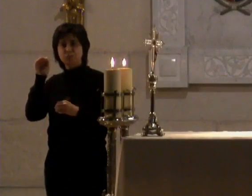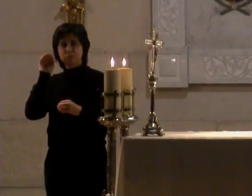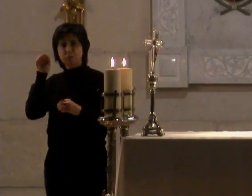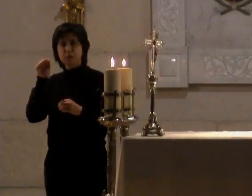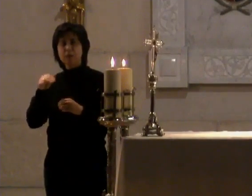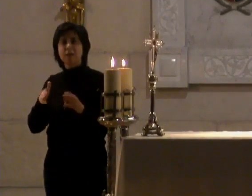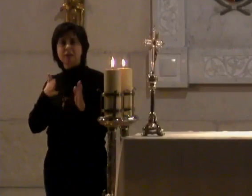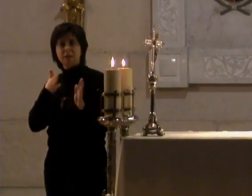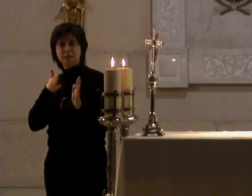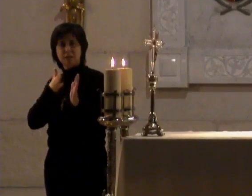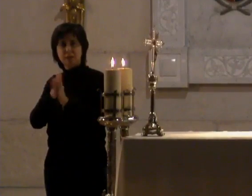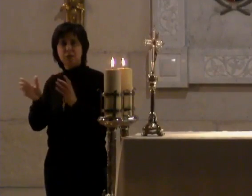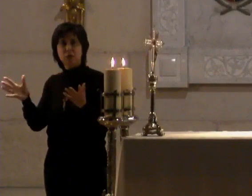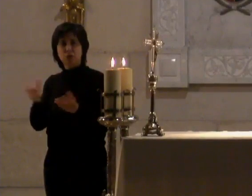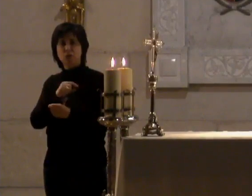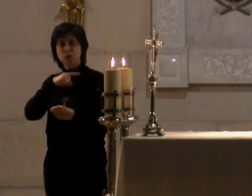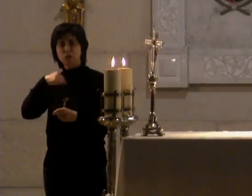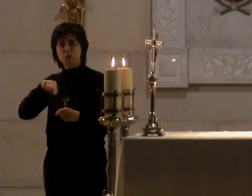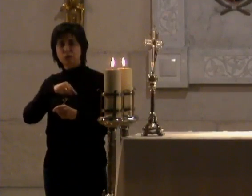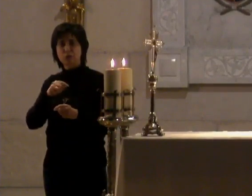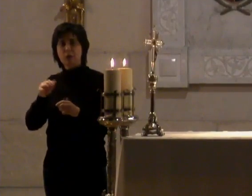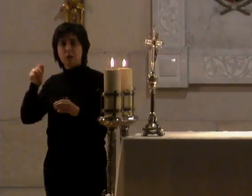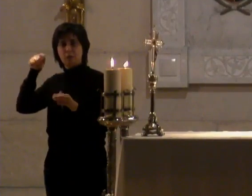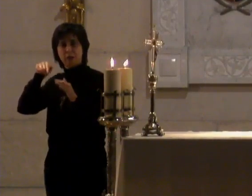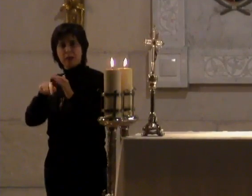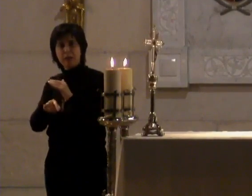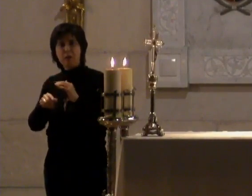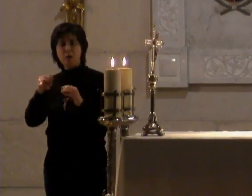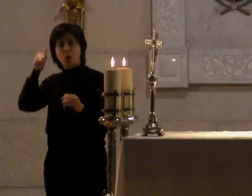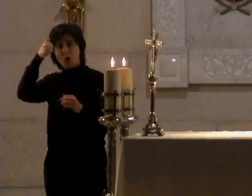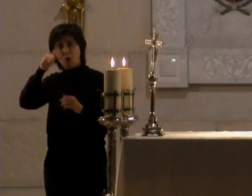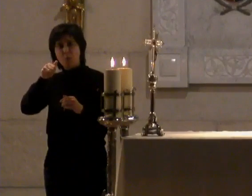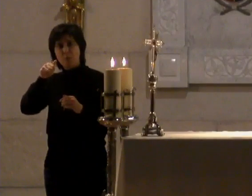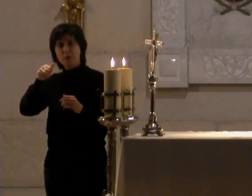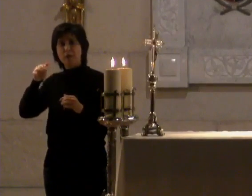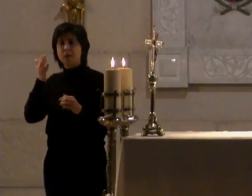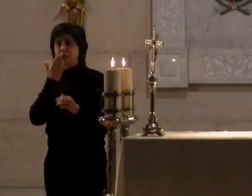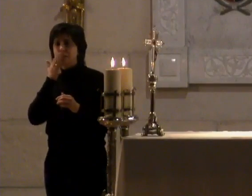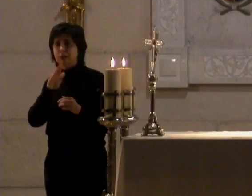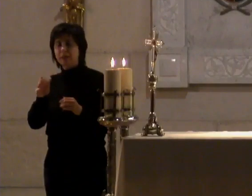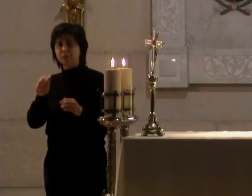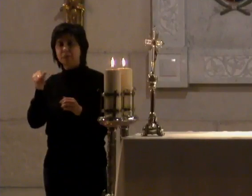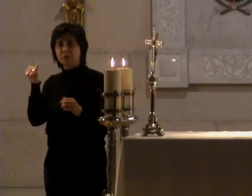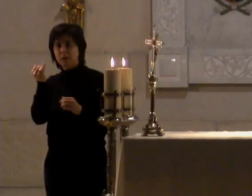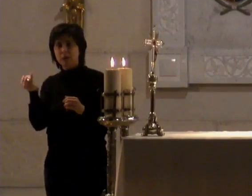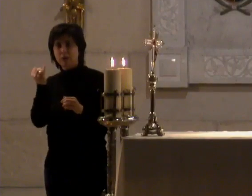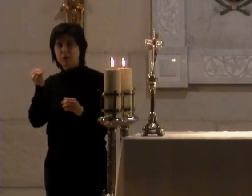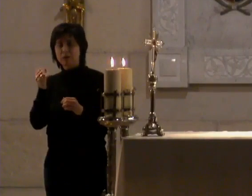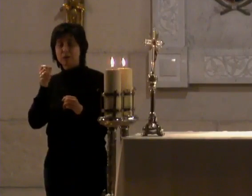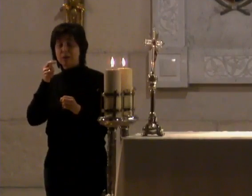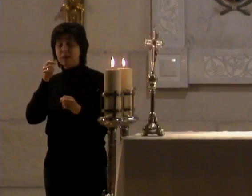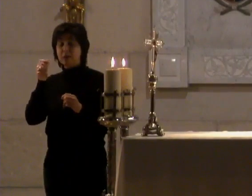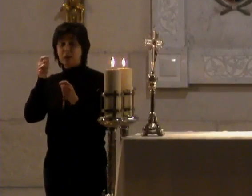para todos nosotros. Bajaba un hombre de Jerusalén a Jericó y encontró a alguien que estaba medio muerto, tirado en el